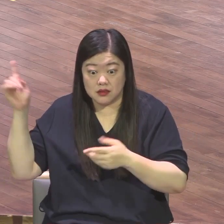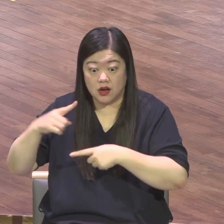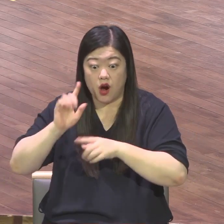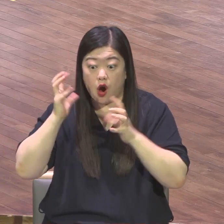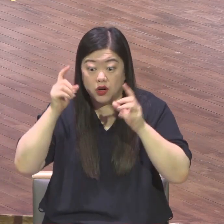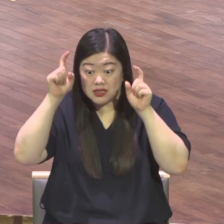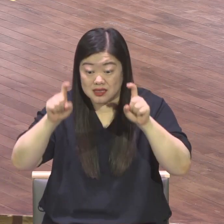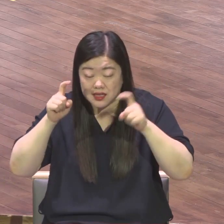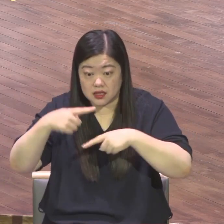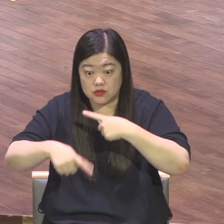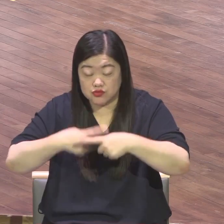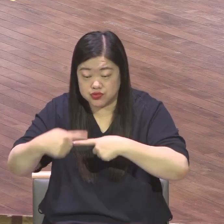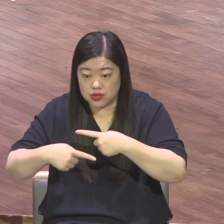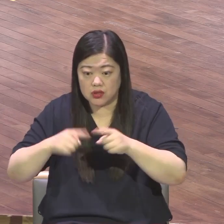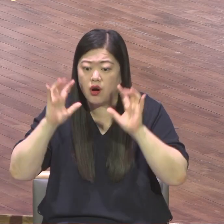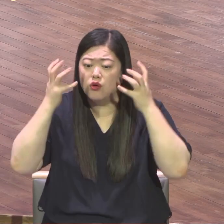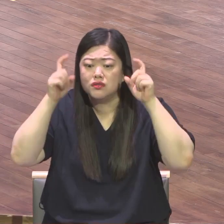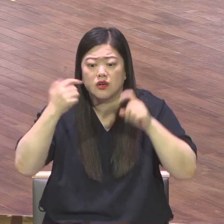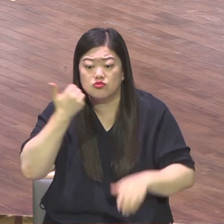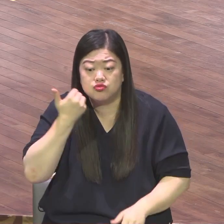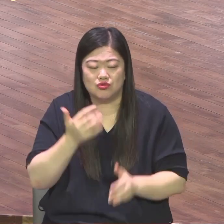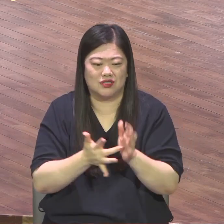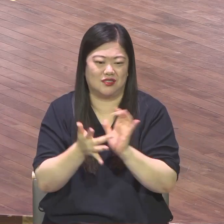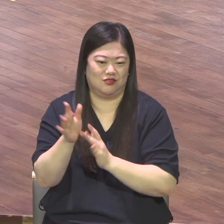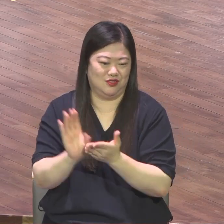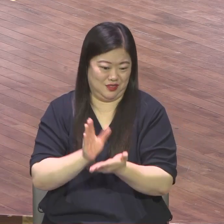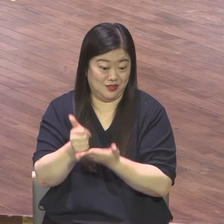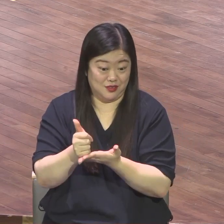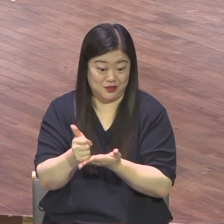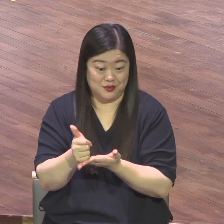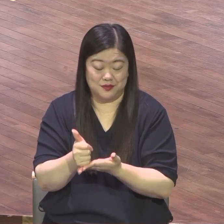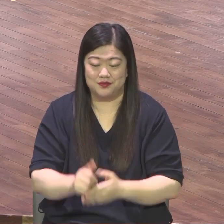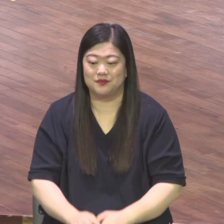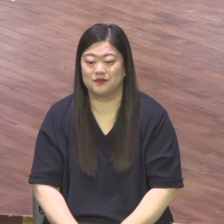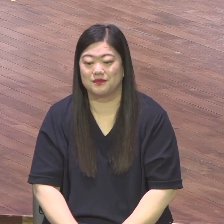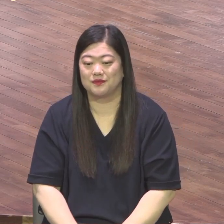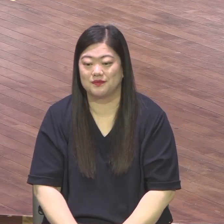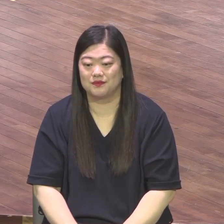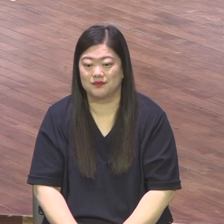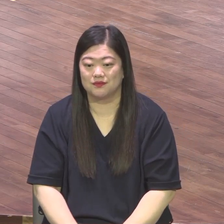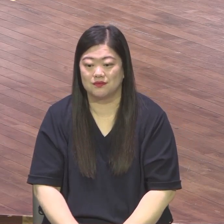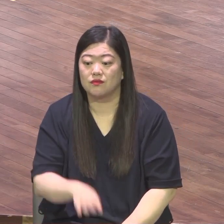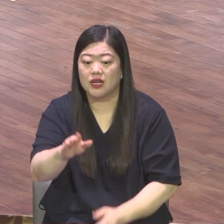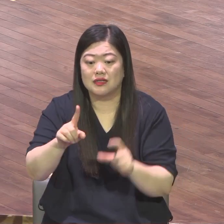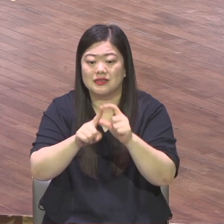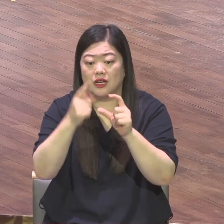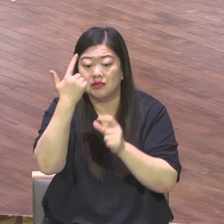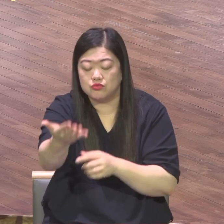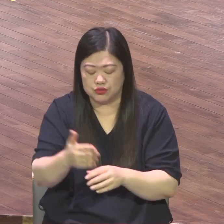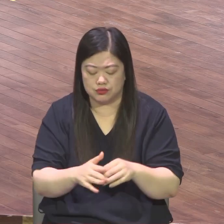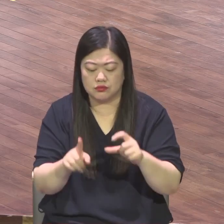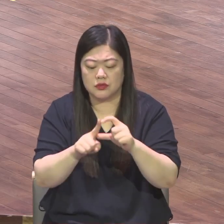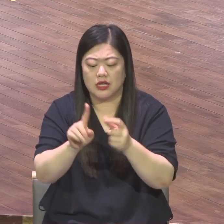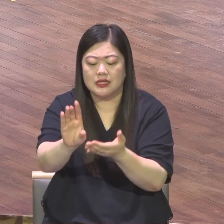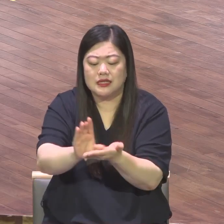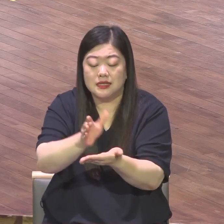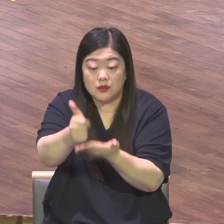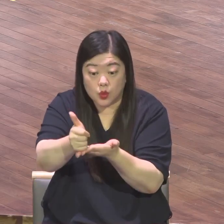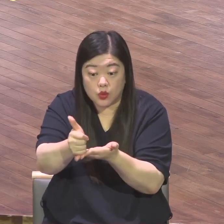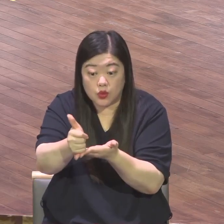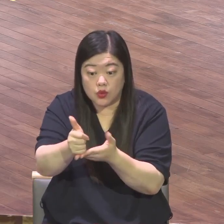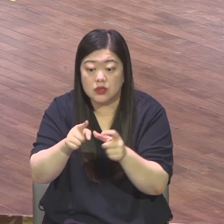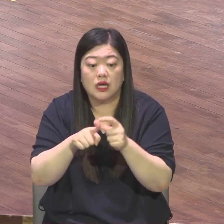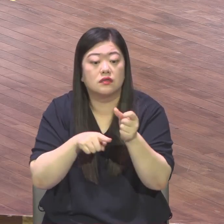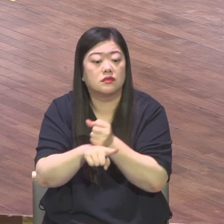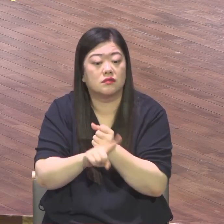양 피. 예수를 이야기합니다. 예수 그리스도. 이 그리스도. 그리스도가 뭔 뜻이에요? 그리스도가 뭔